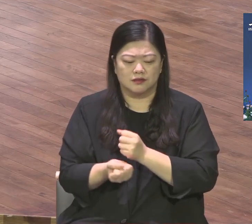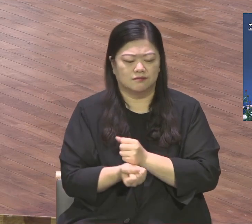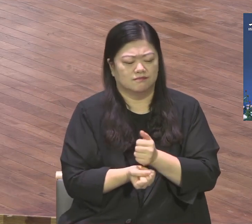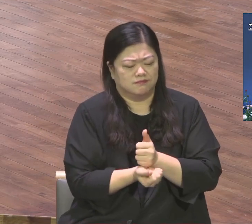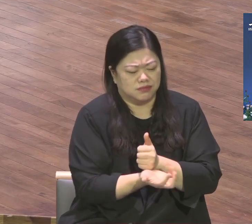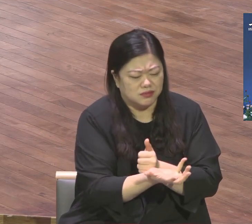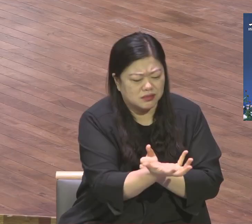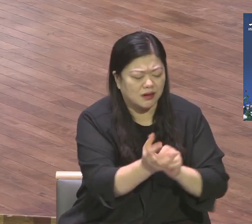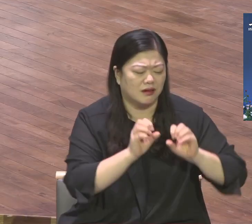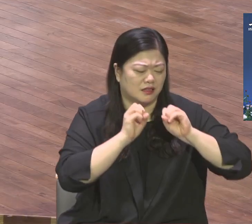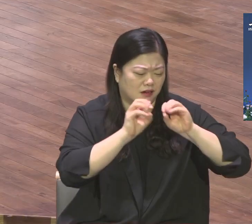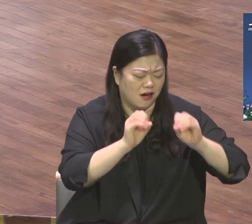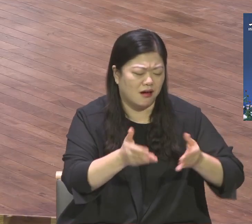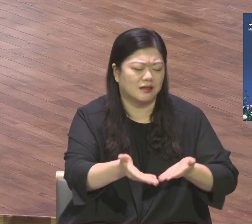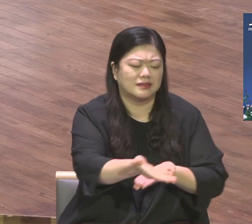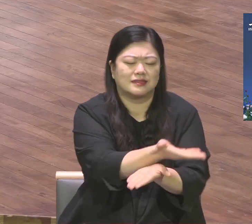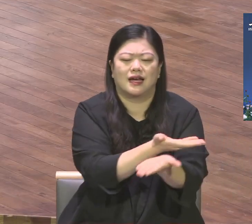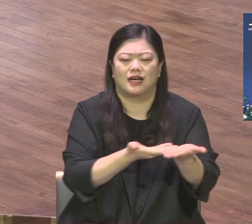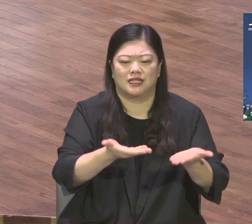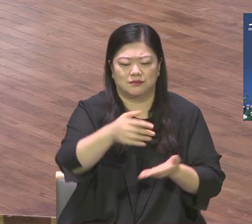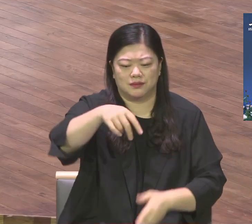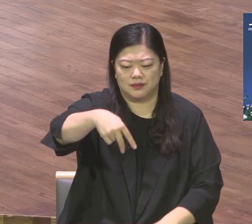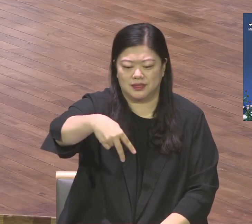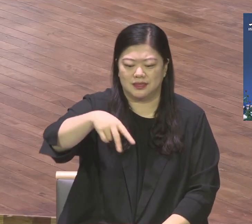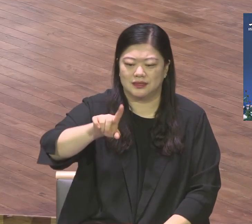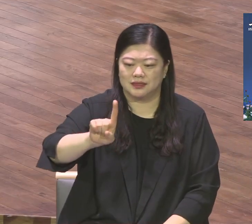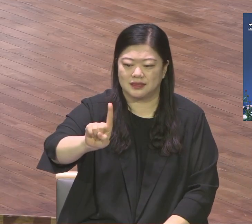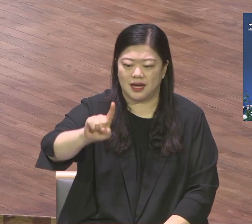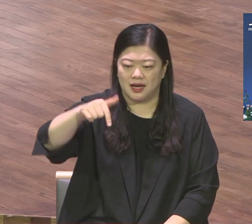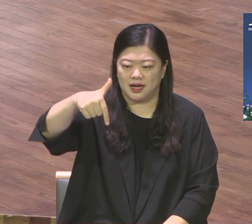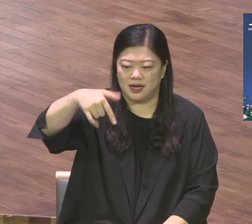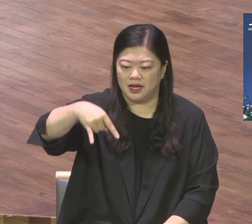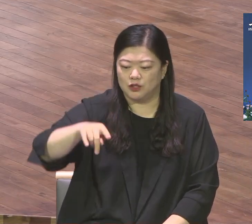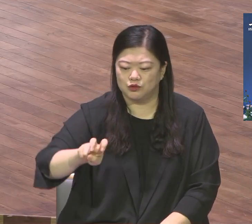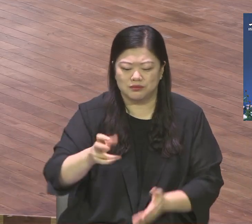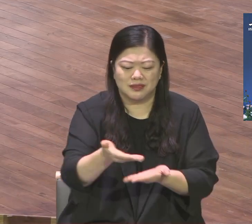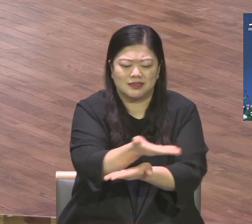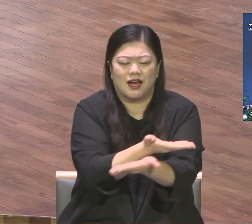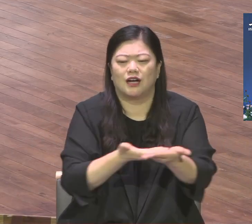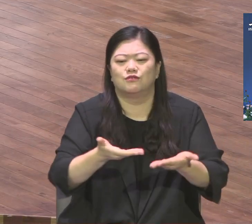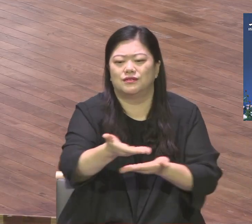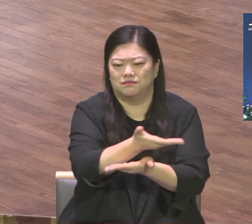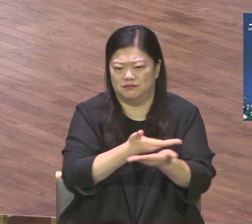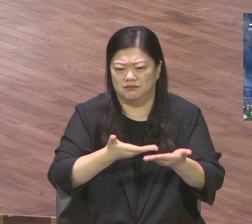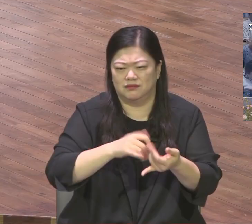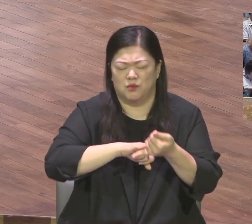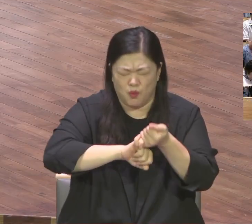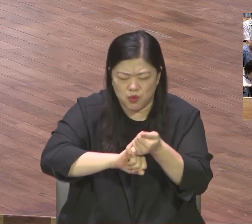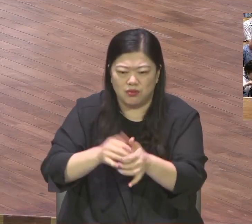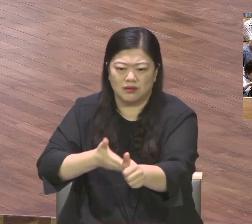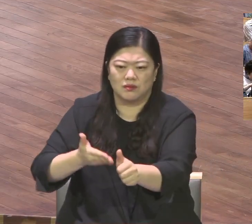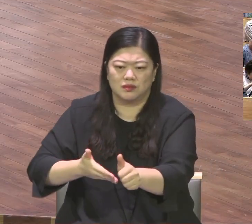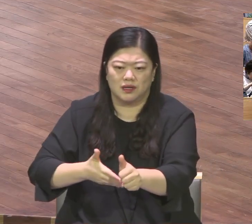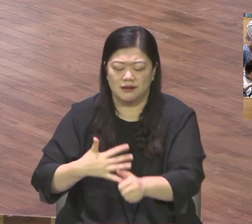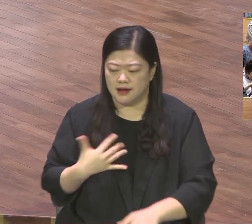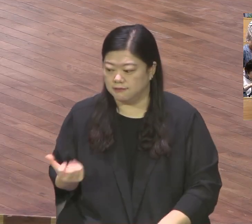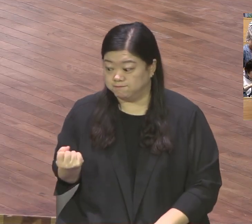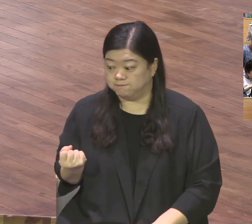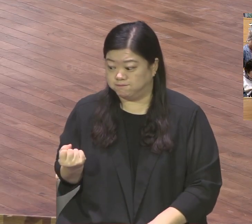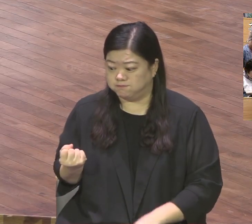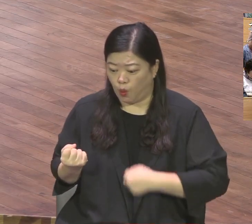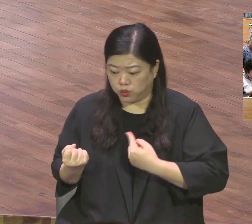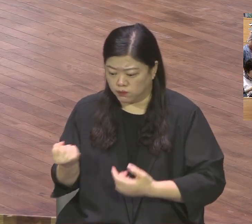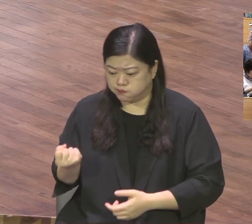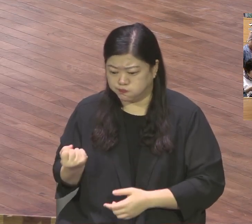나누고 전하는 사귐의 공동체란 사실을 깊이 체험하시기 바랍니다.